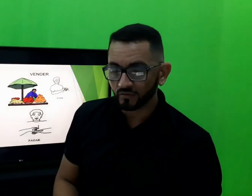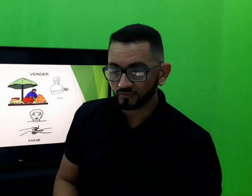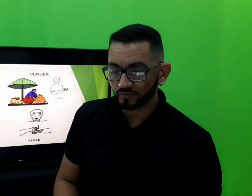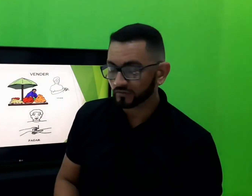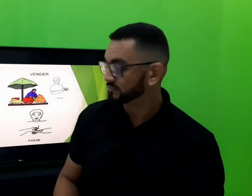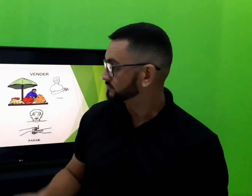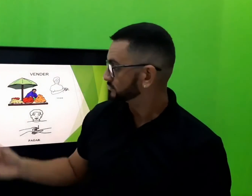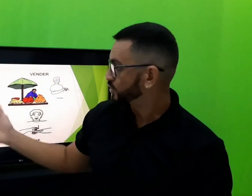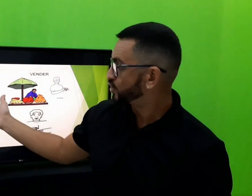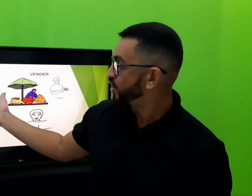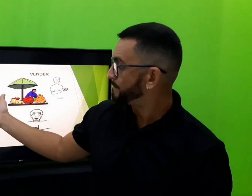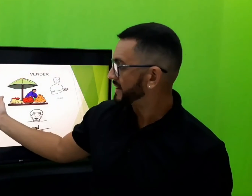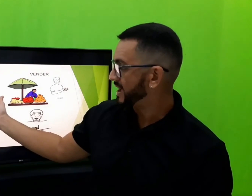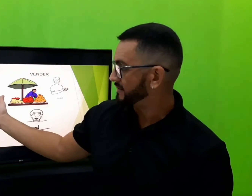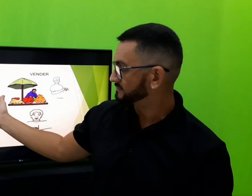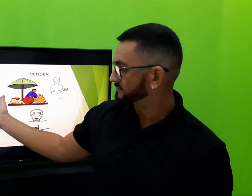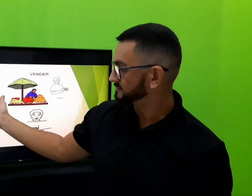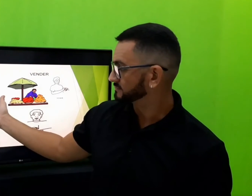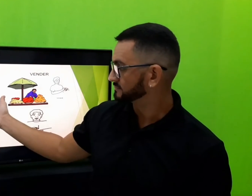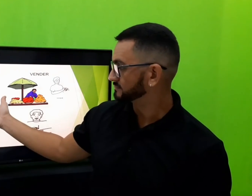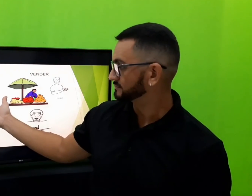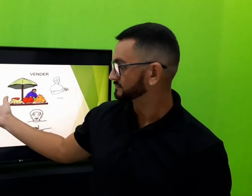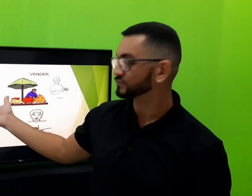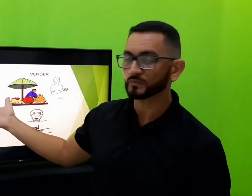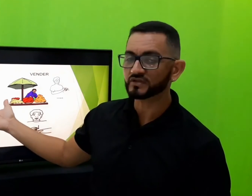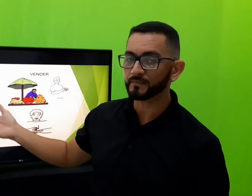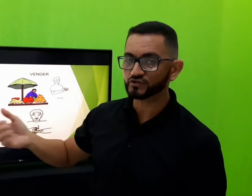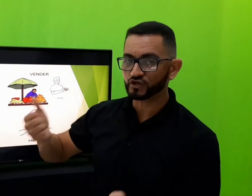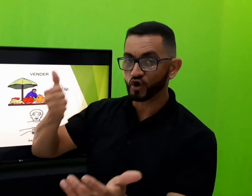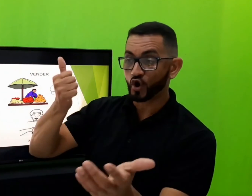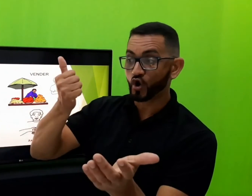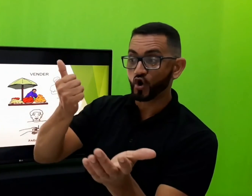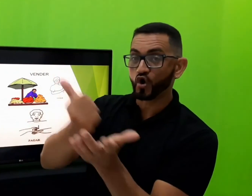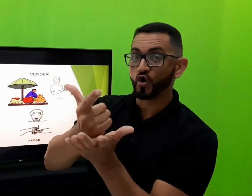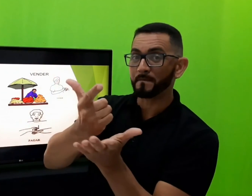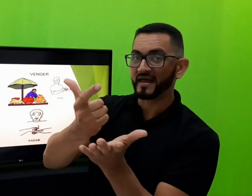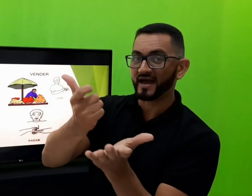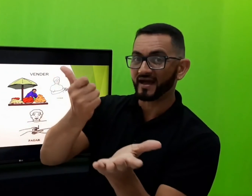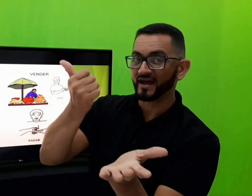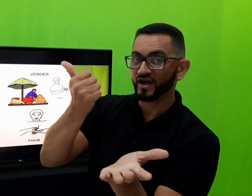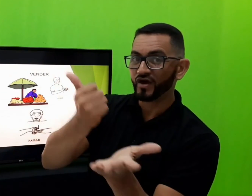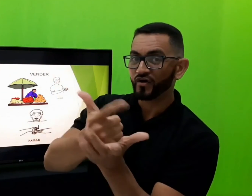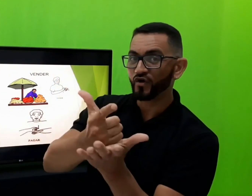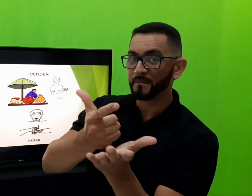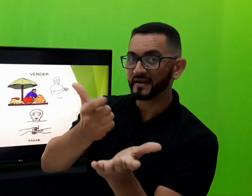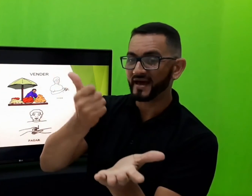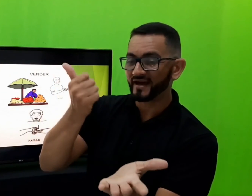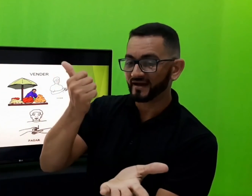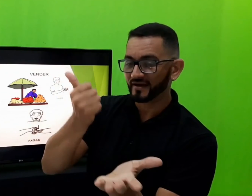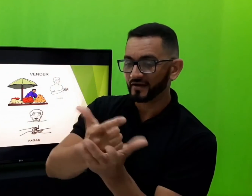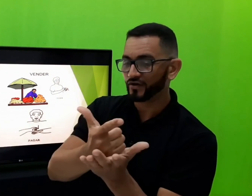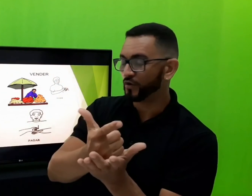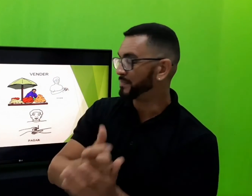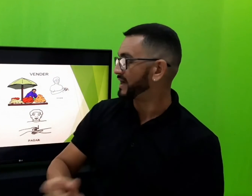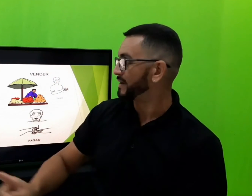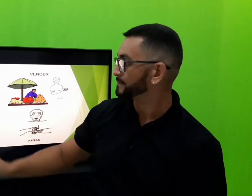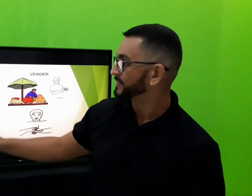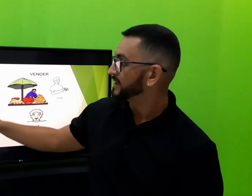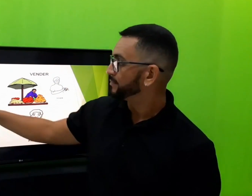Então, comprar. Vamos repetir, ó. Comprar, comprar, comprar.